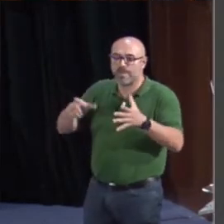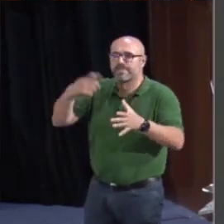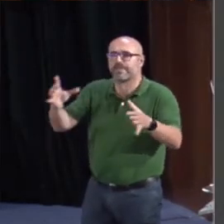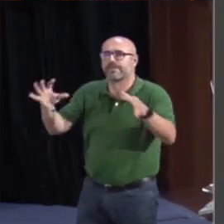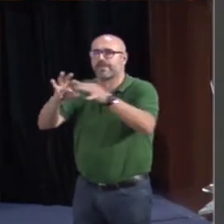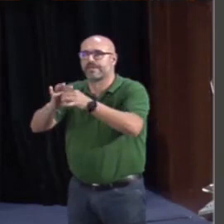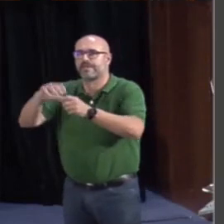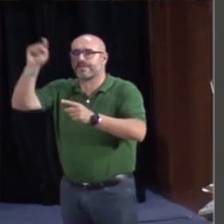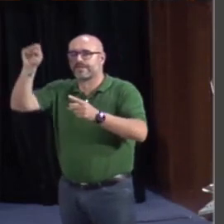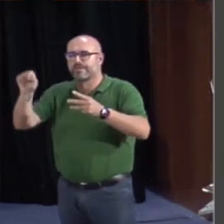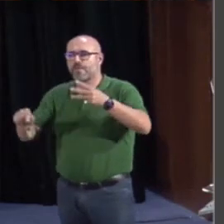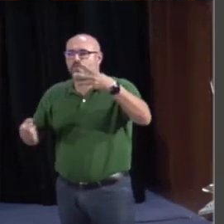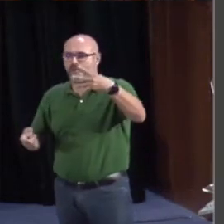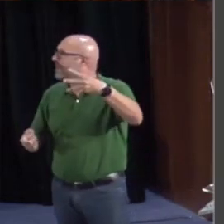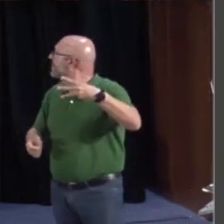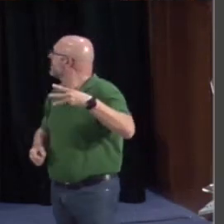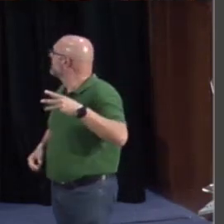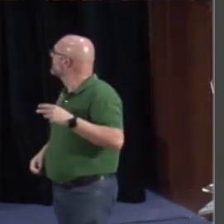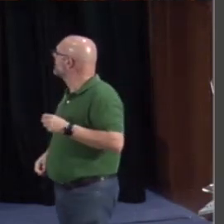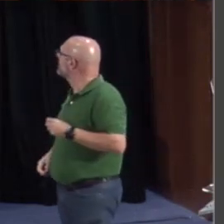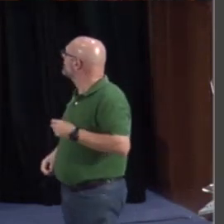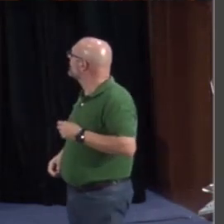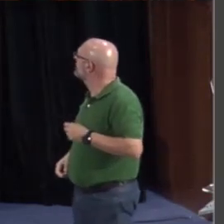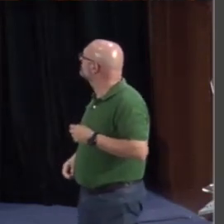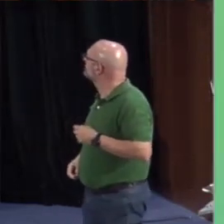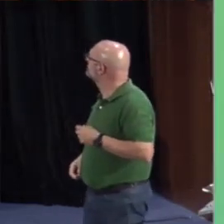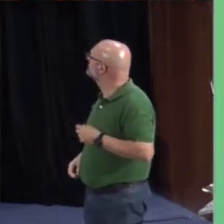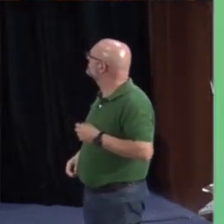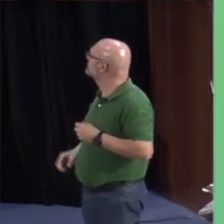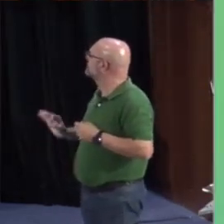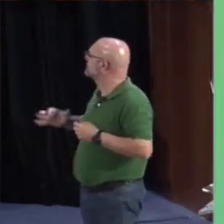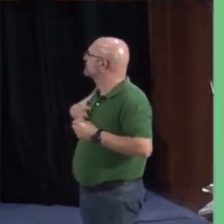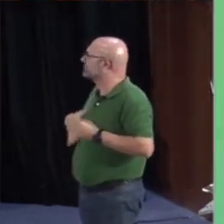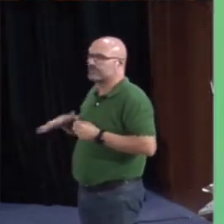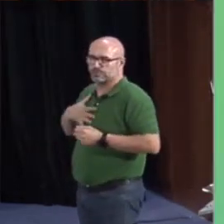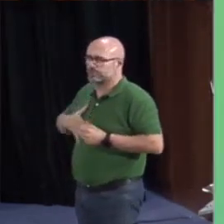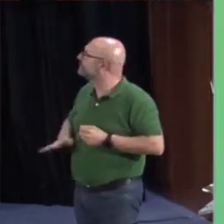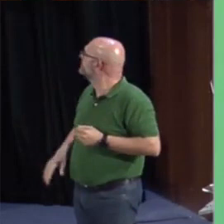A esta expresión le iría asociada cada una de estas tres opciones. Vamos a ver si funciona la primera.